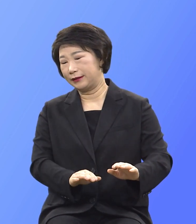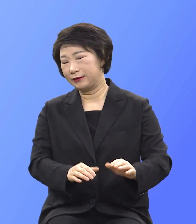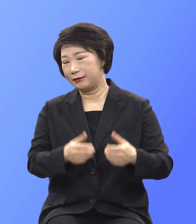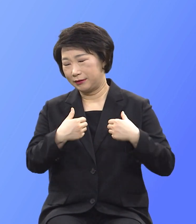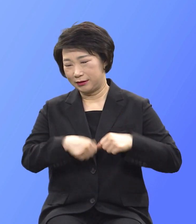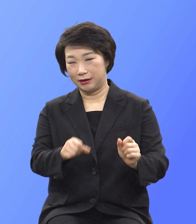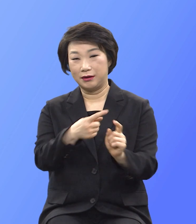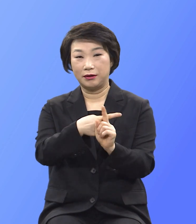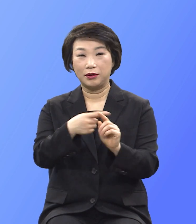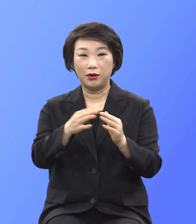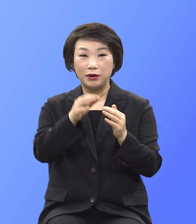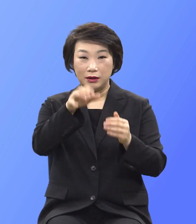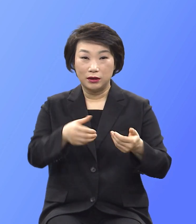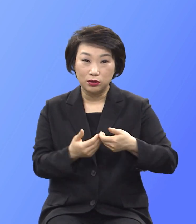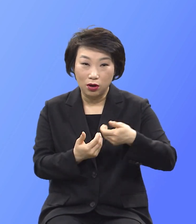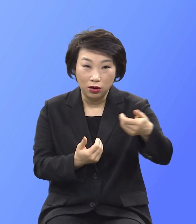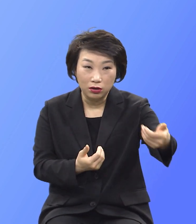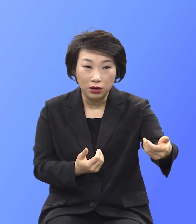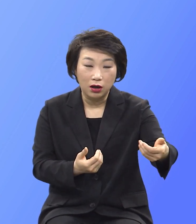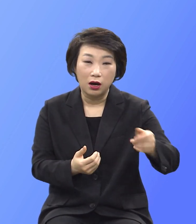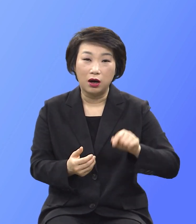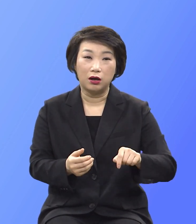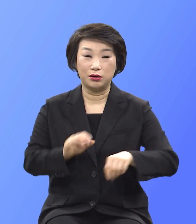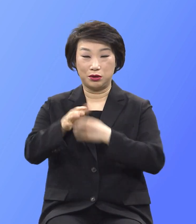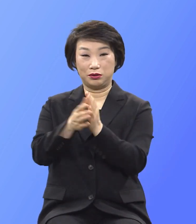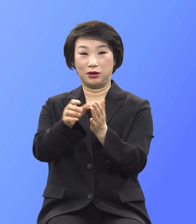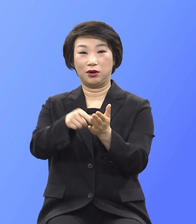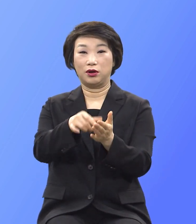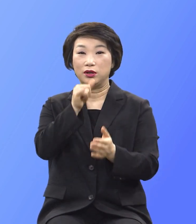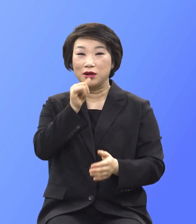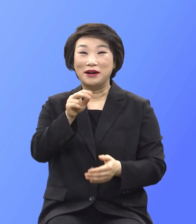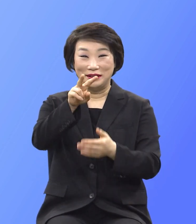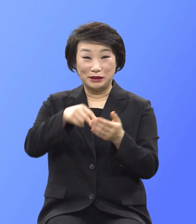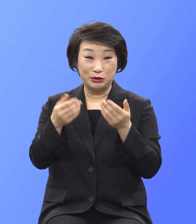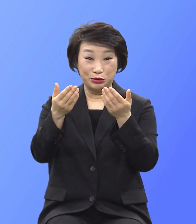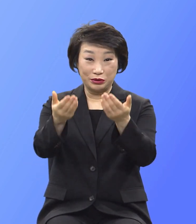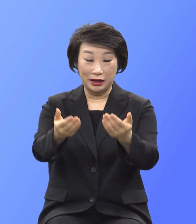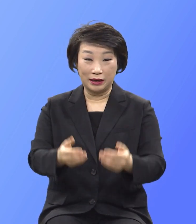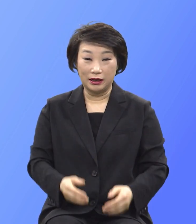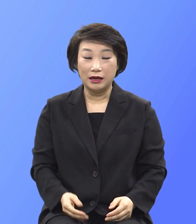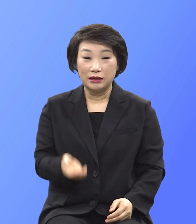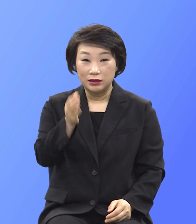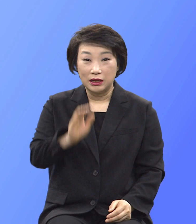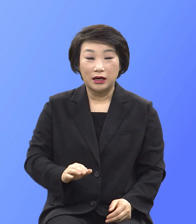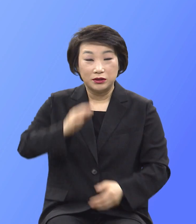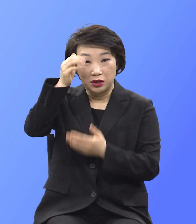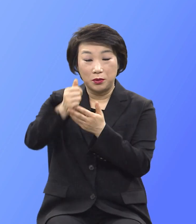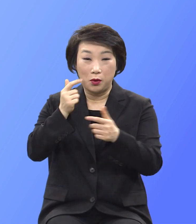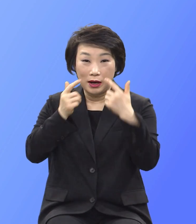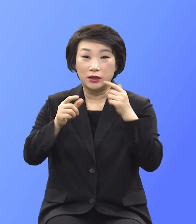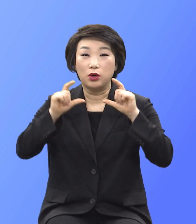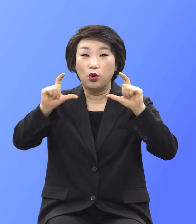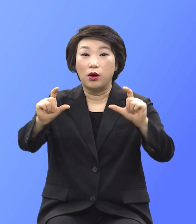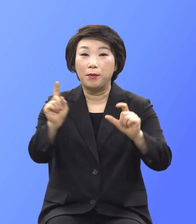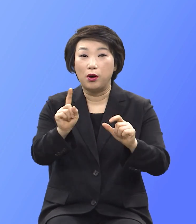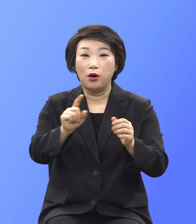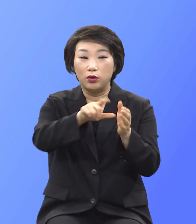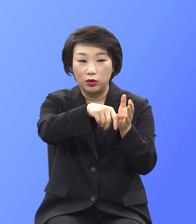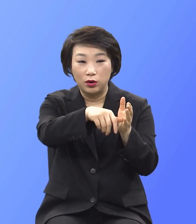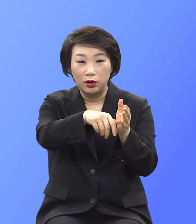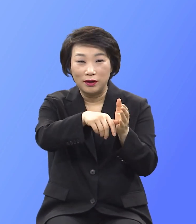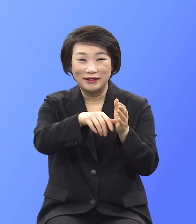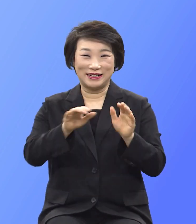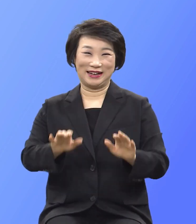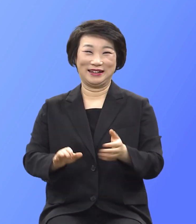교회를 떠난다. 그래서 성경에 말하겠어. 한번 읽어봐. 그러나 성령이 밝히 말씀하시기를